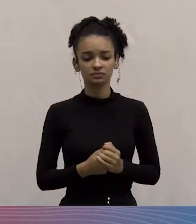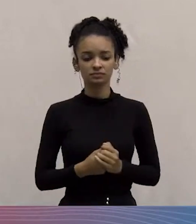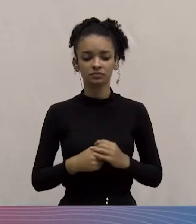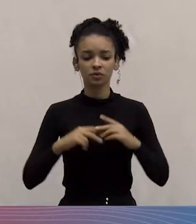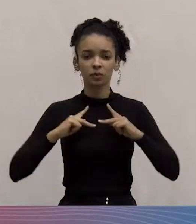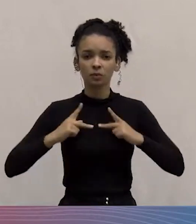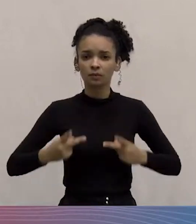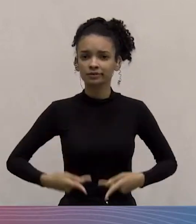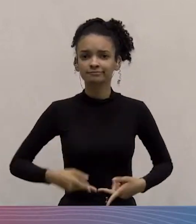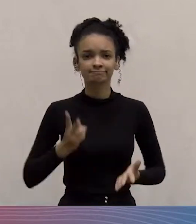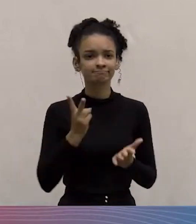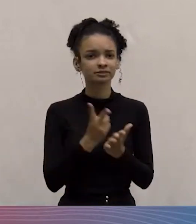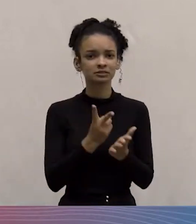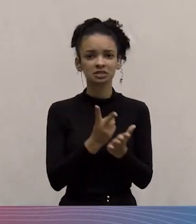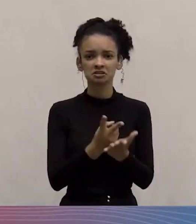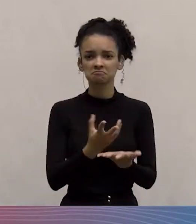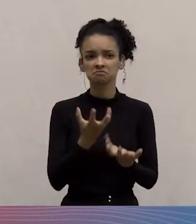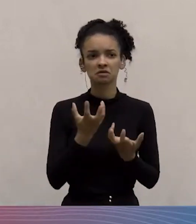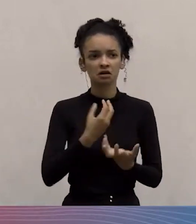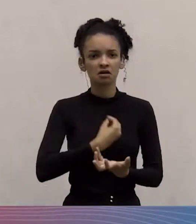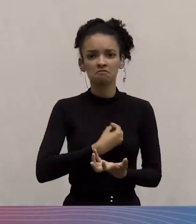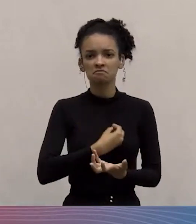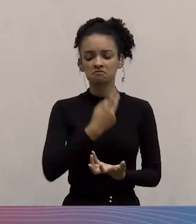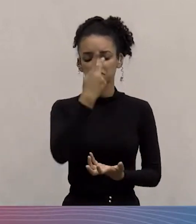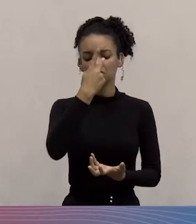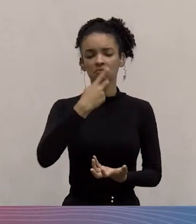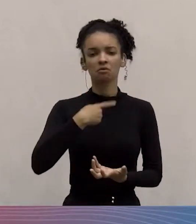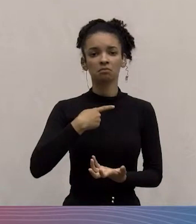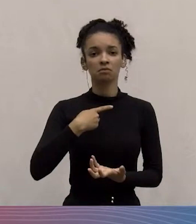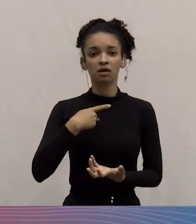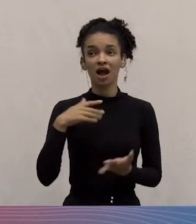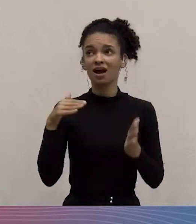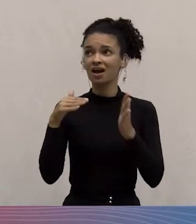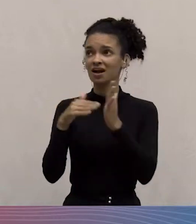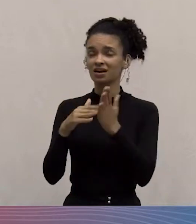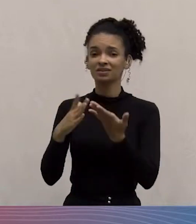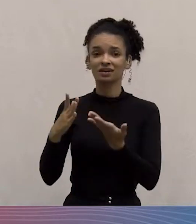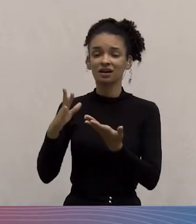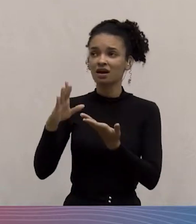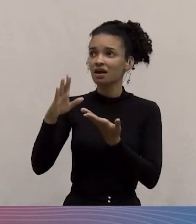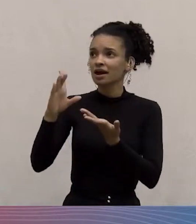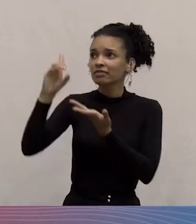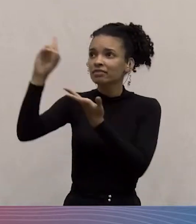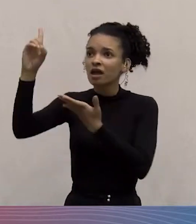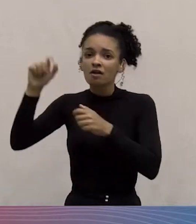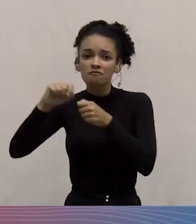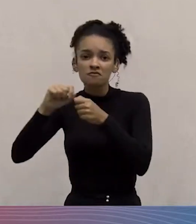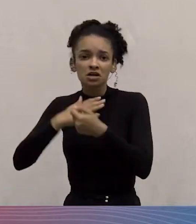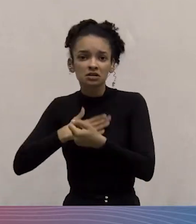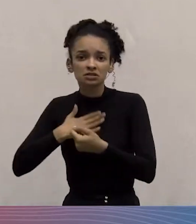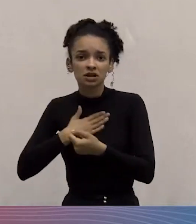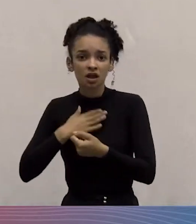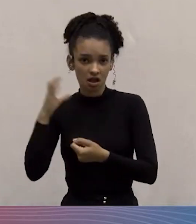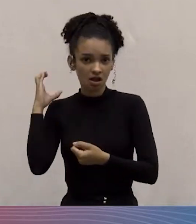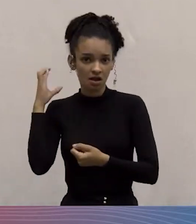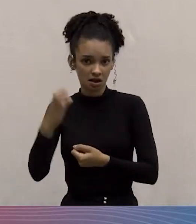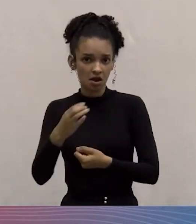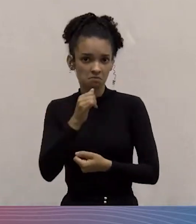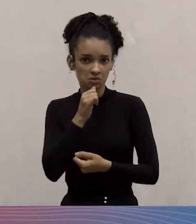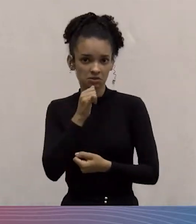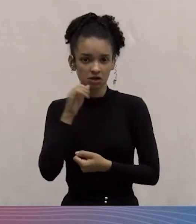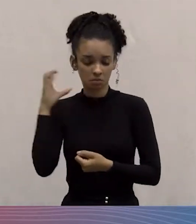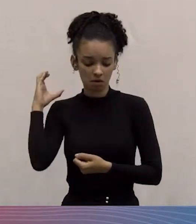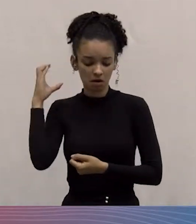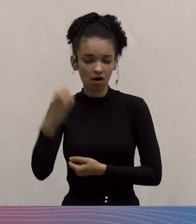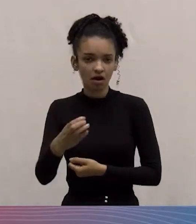o homem sempre quis viver pela sua capacidade, até para agradar a Deus. Caim produziu fruto da terra